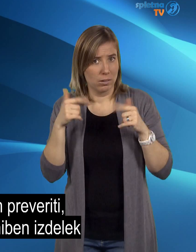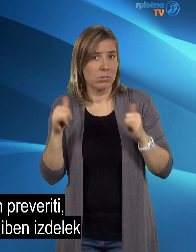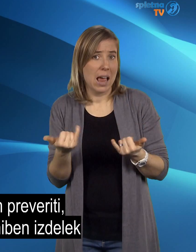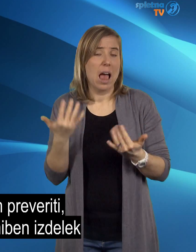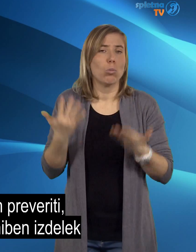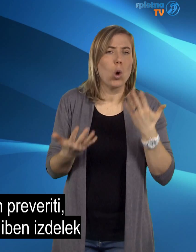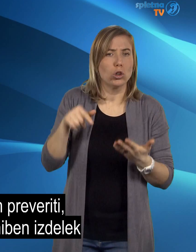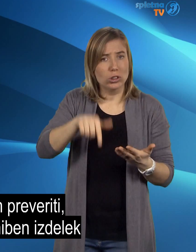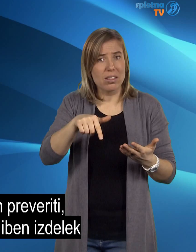roku.